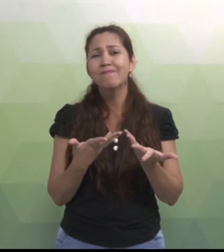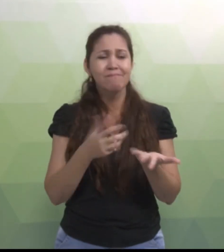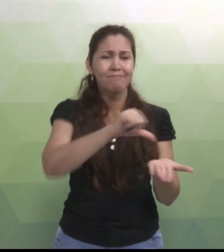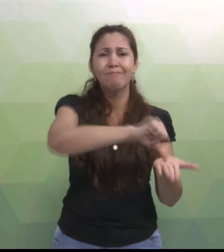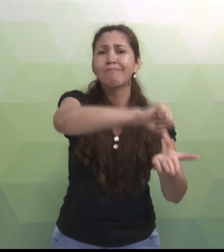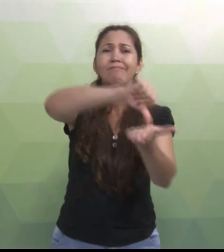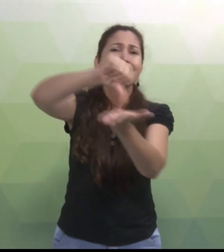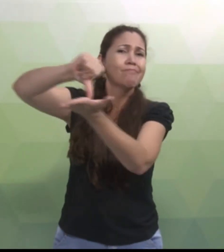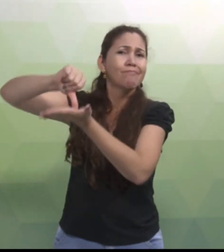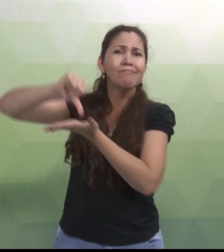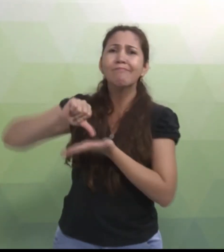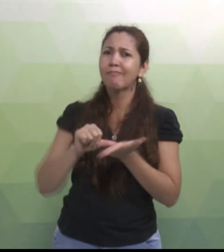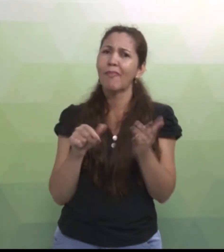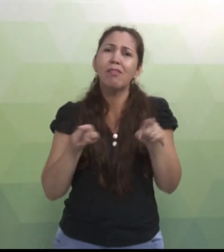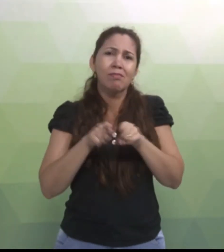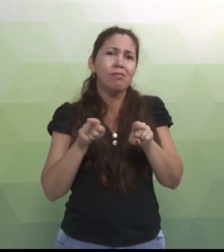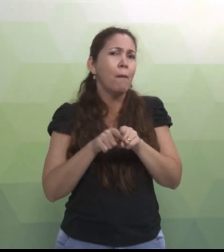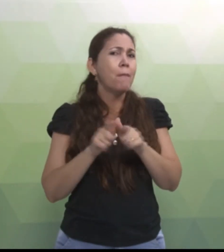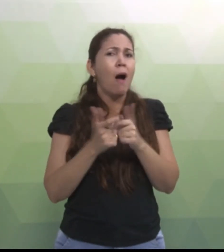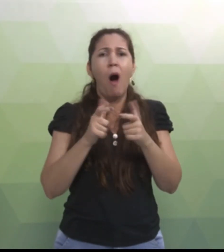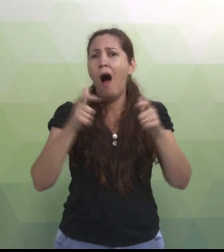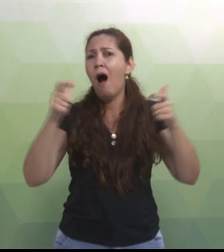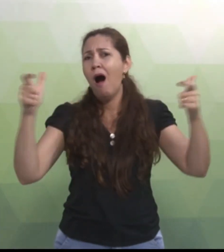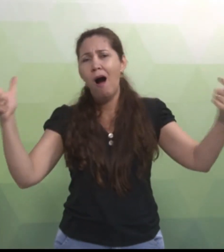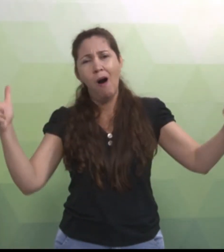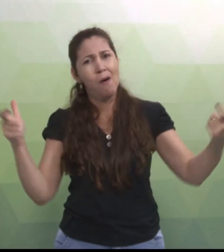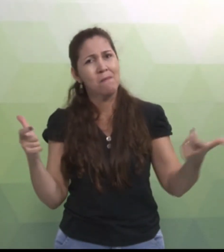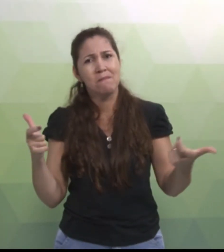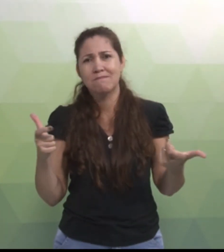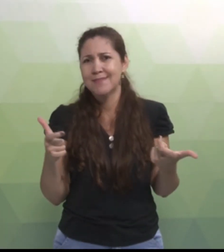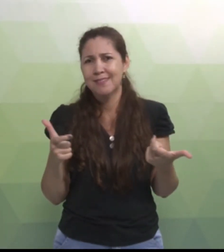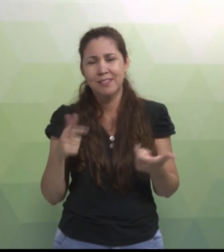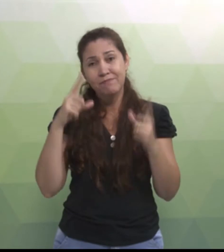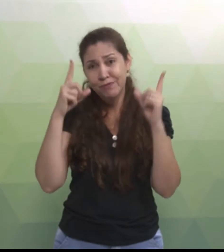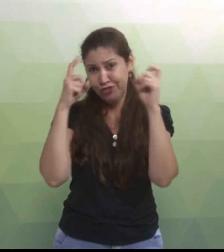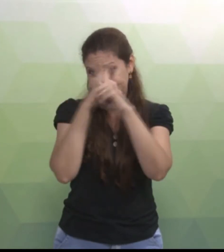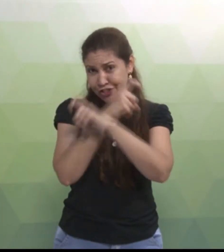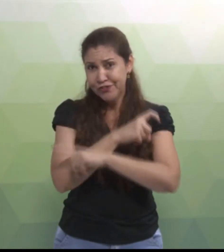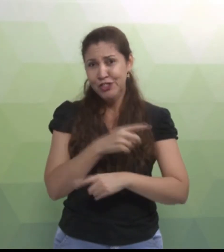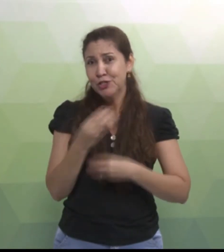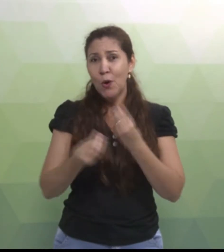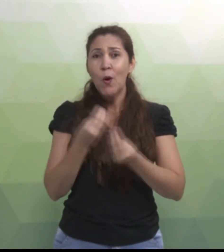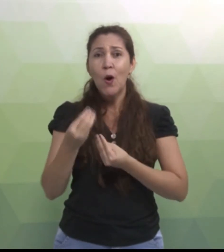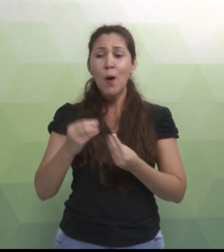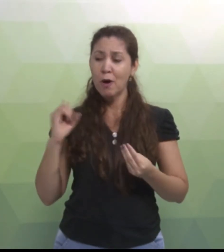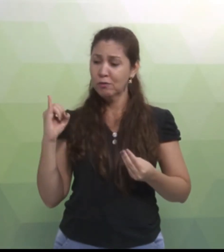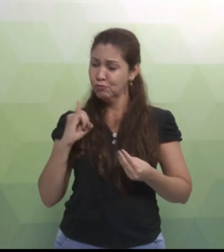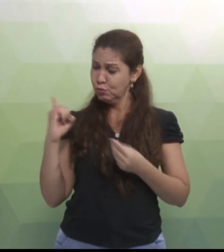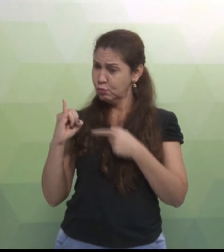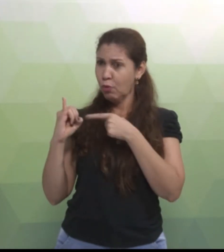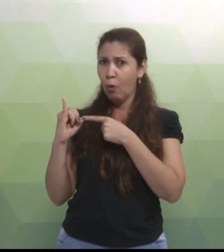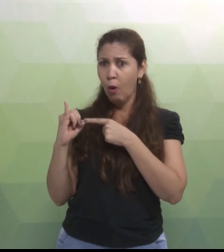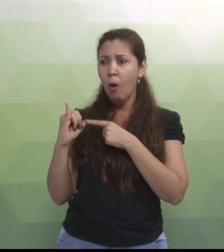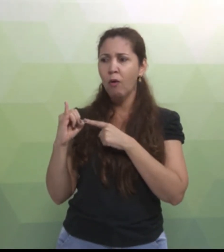Mas nós percebemos que a maioria também das instituições tem dificuldade. Por